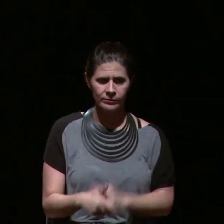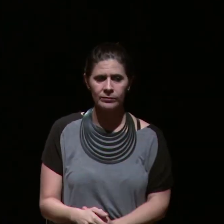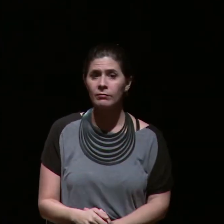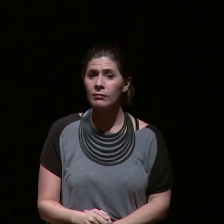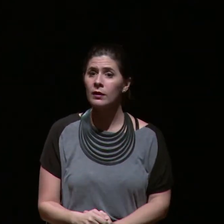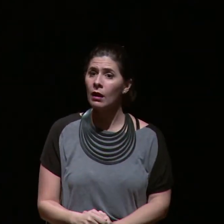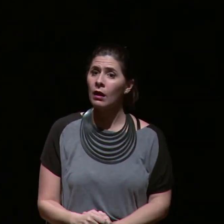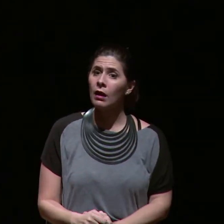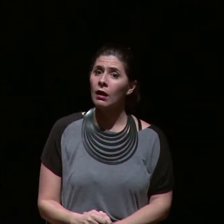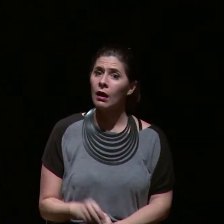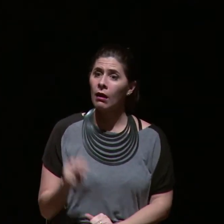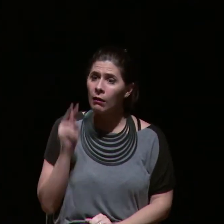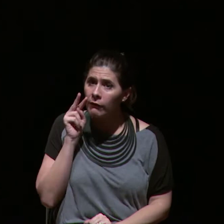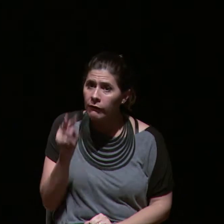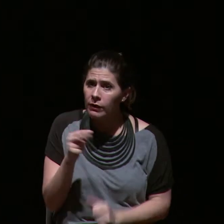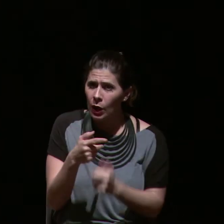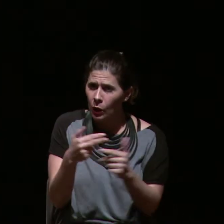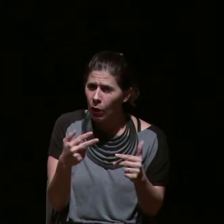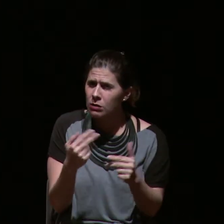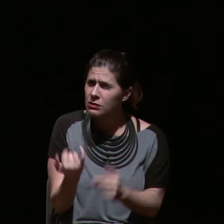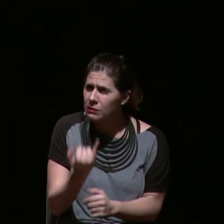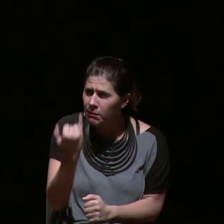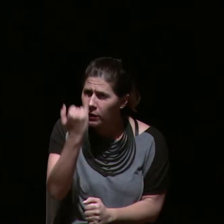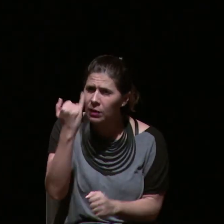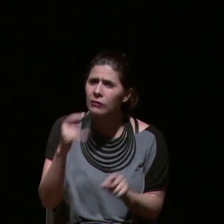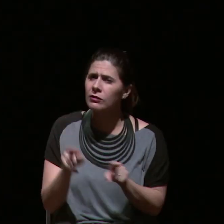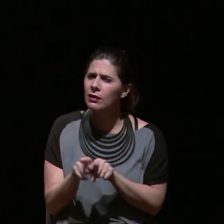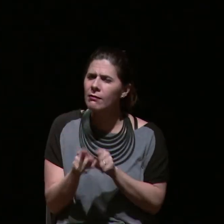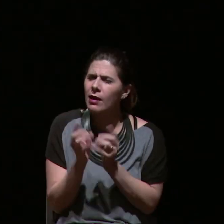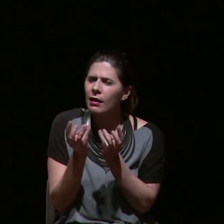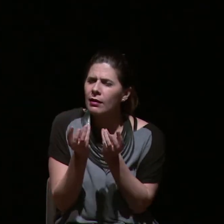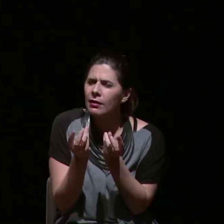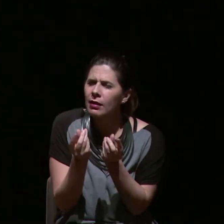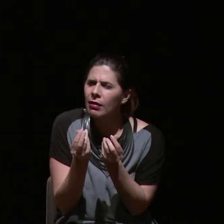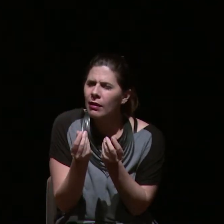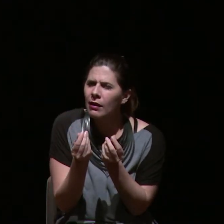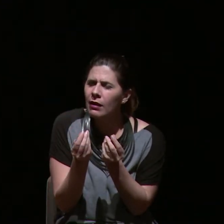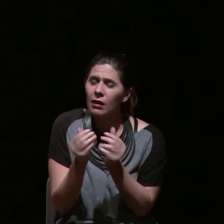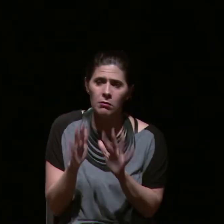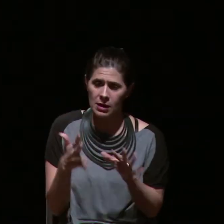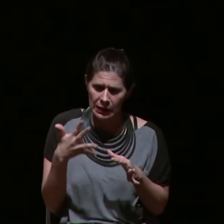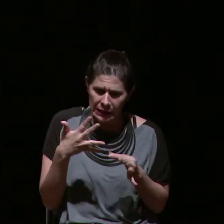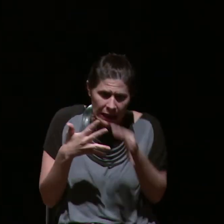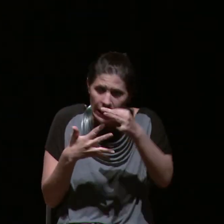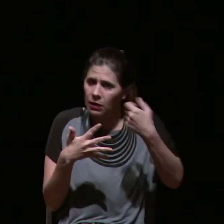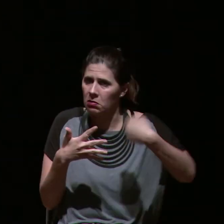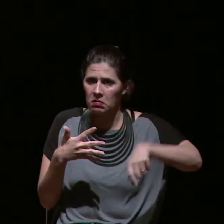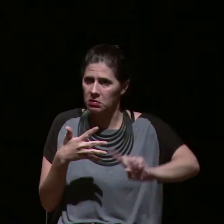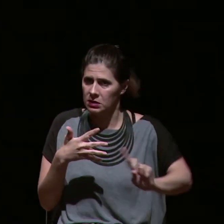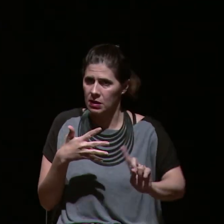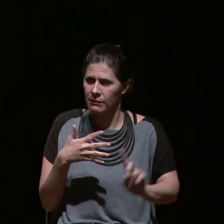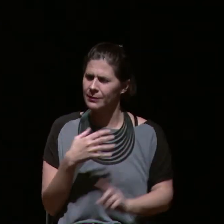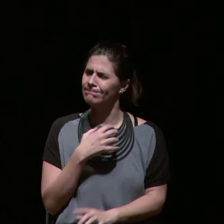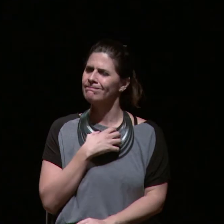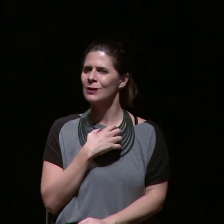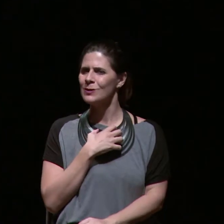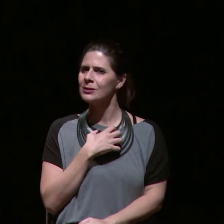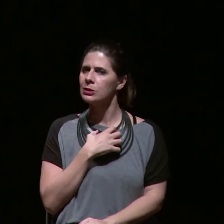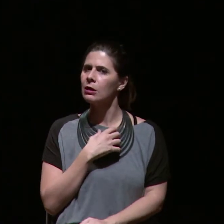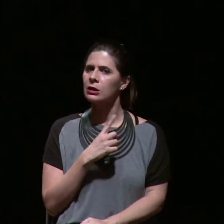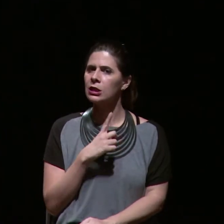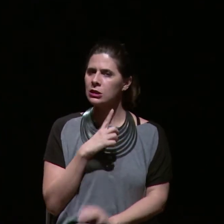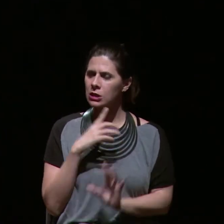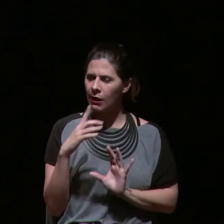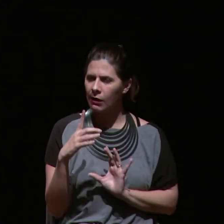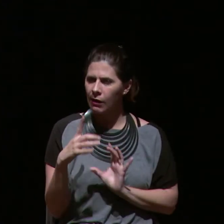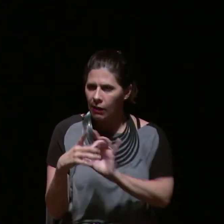questões importantes e delicadas, sem necessariamente se ater a detalhes específicos. Eu sentia que estávamos conectados